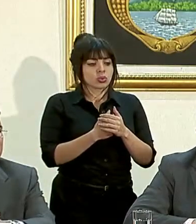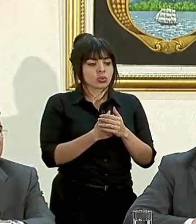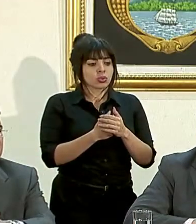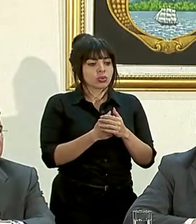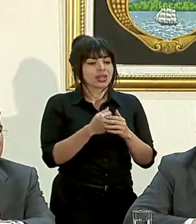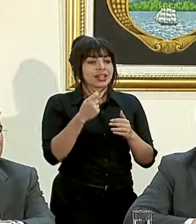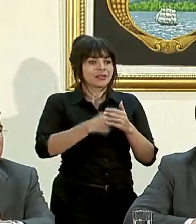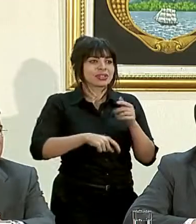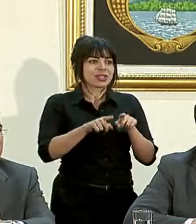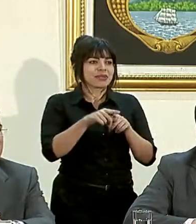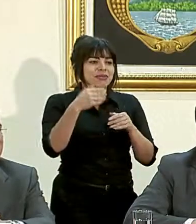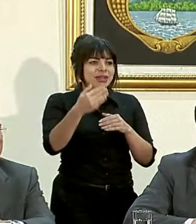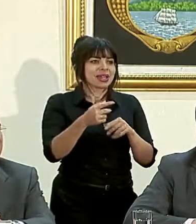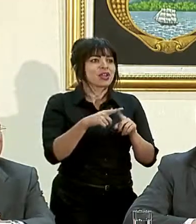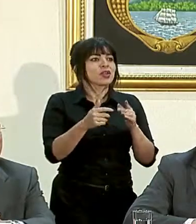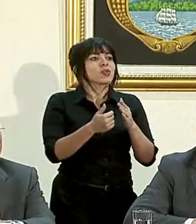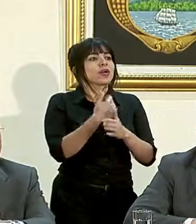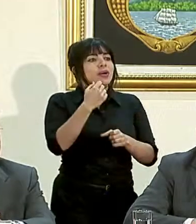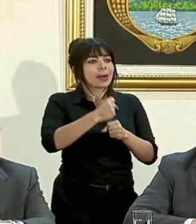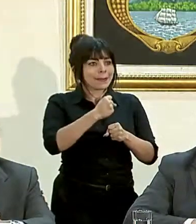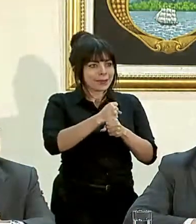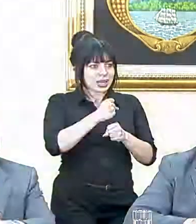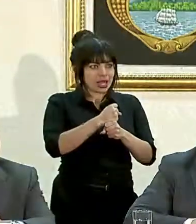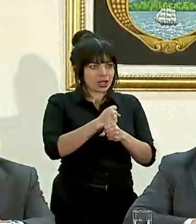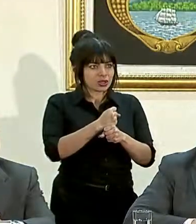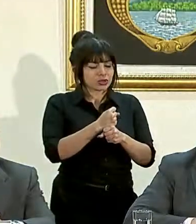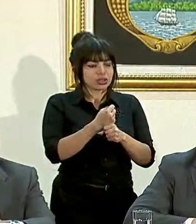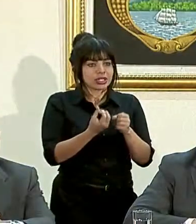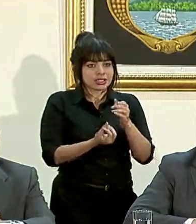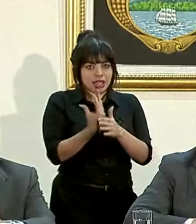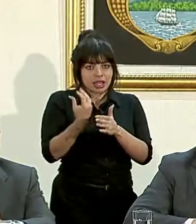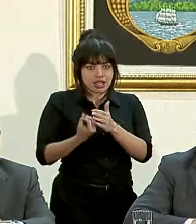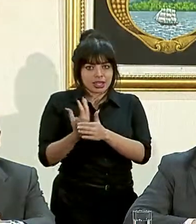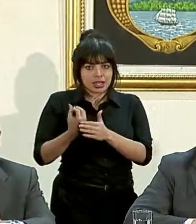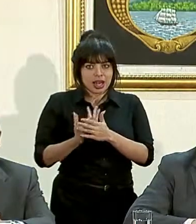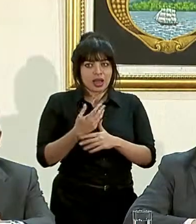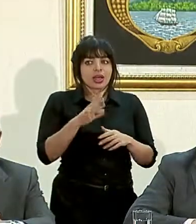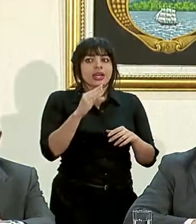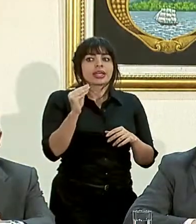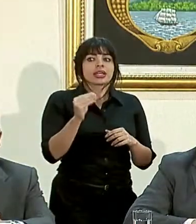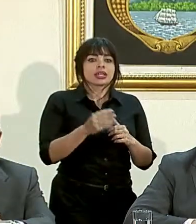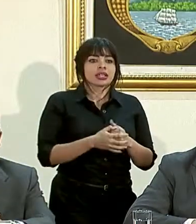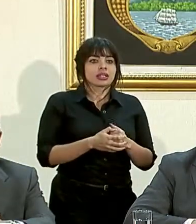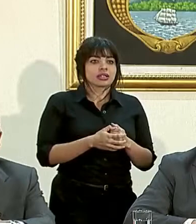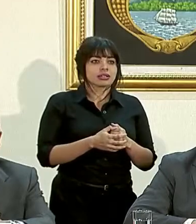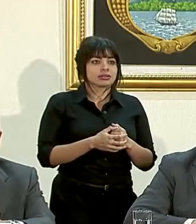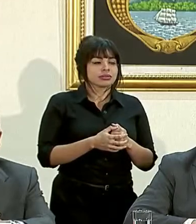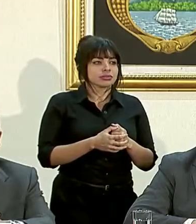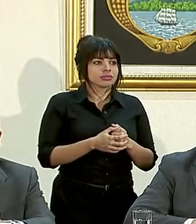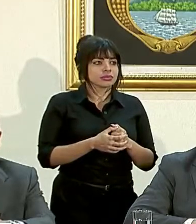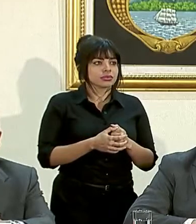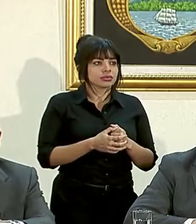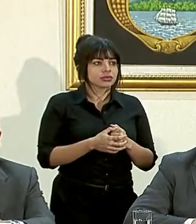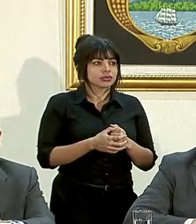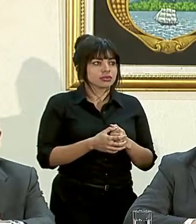Nuevos impuestos, esos también vienen, nuevos empleos que se han generado y la importancia